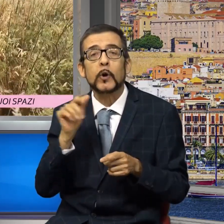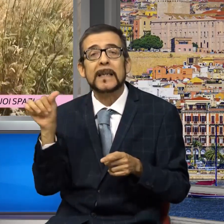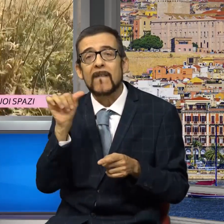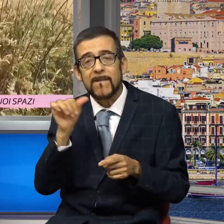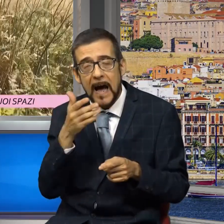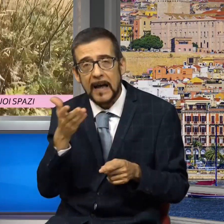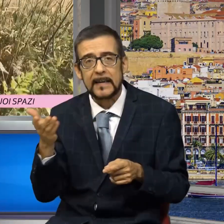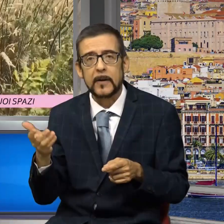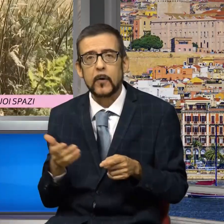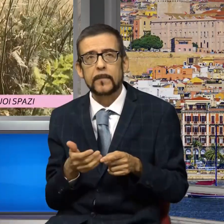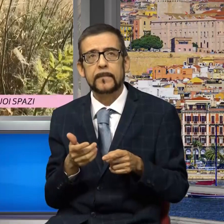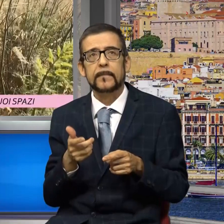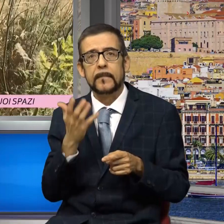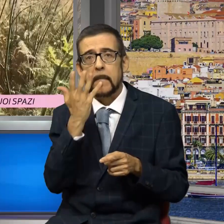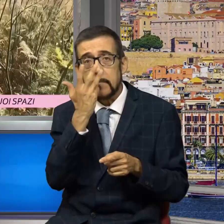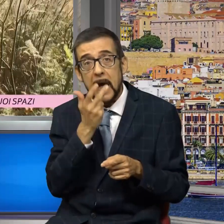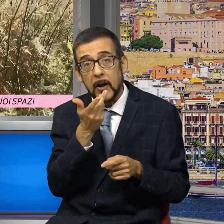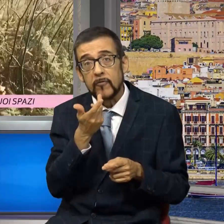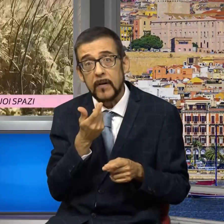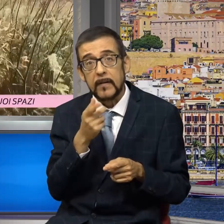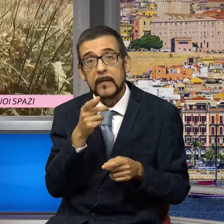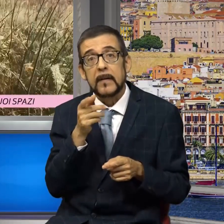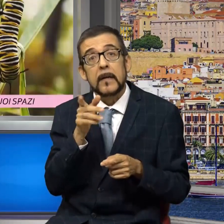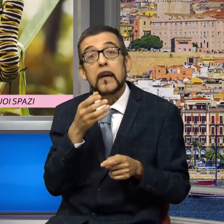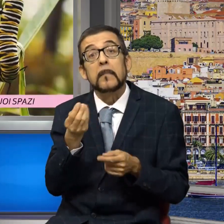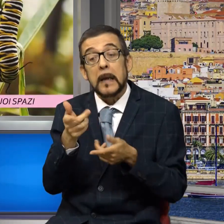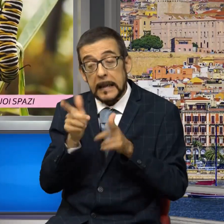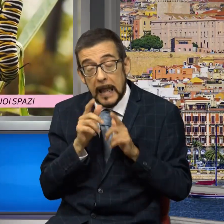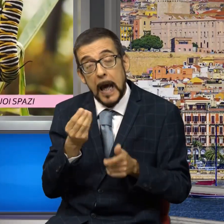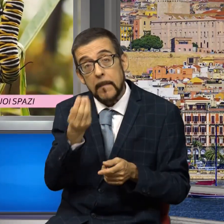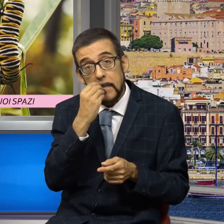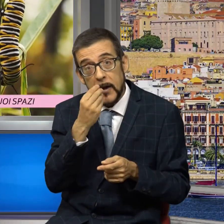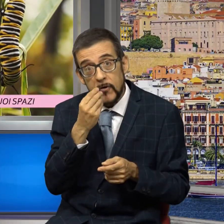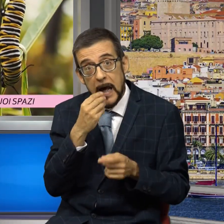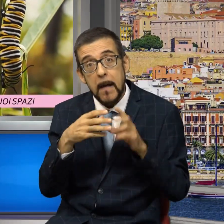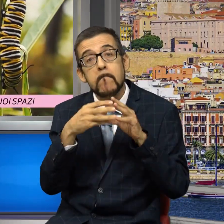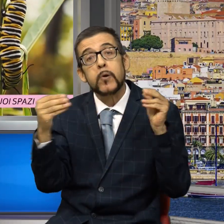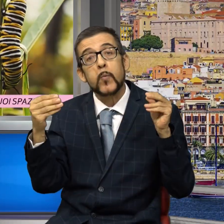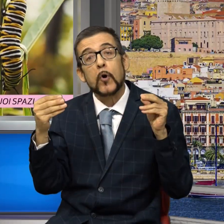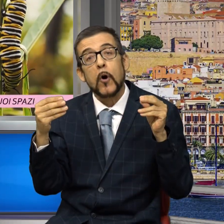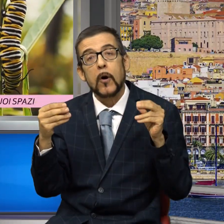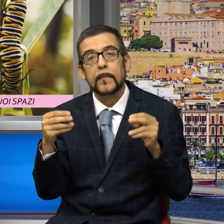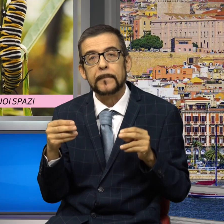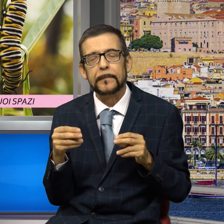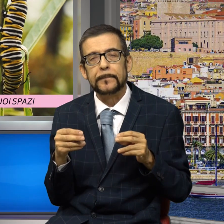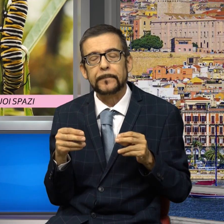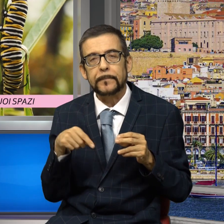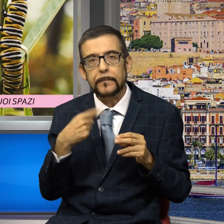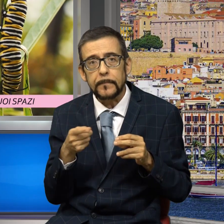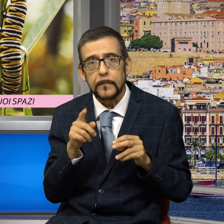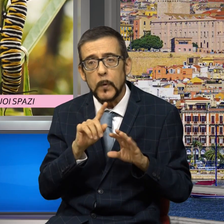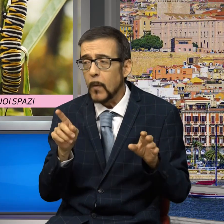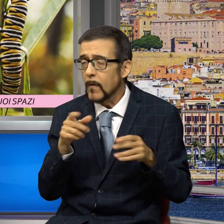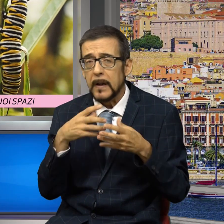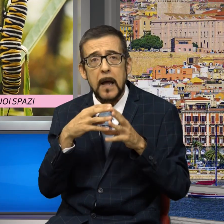Phoeniculus vulgaris, che funge sia da pianta nutrice per i bruchi, poi una volta che i bruchi